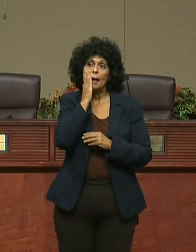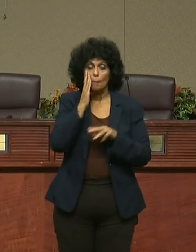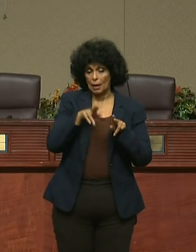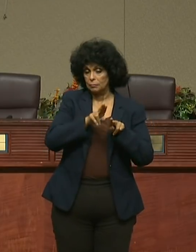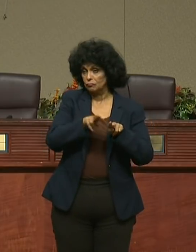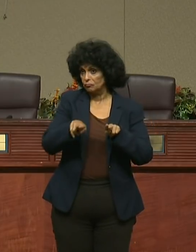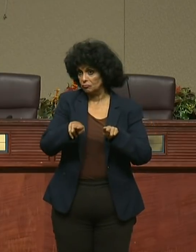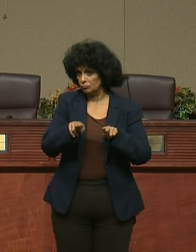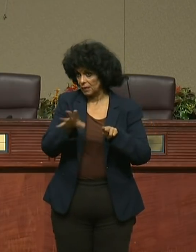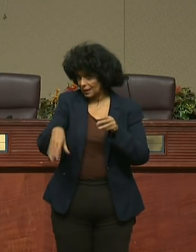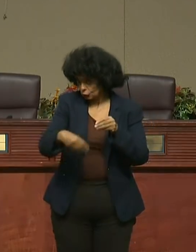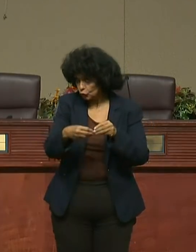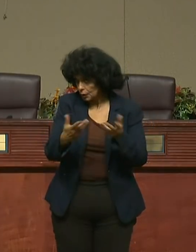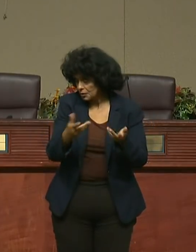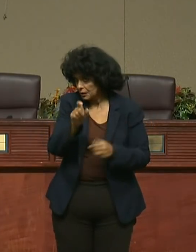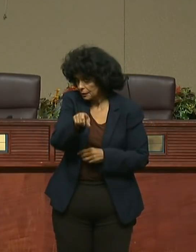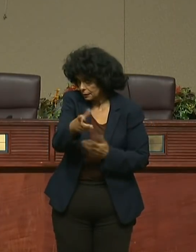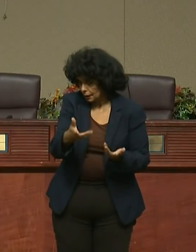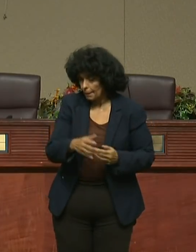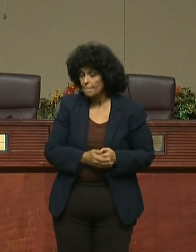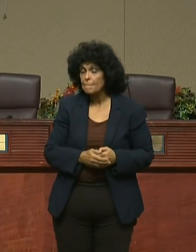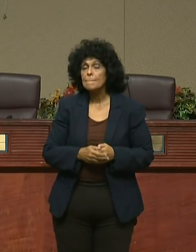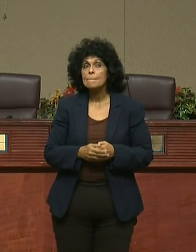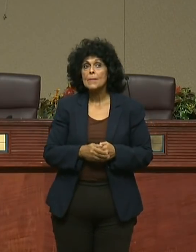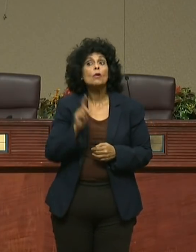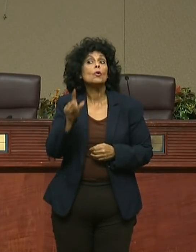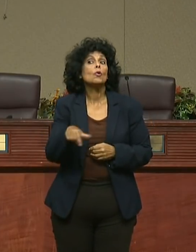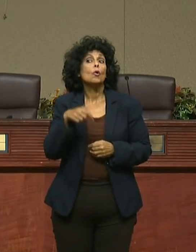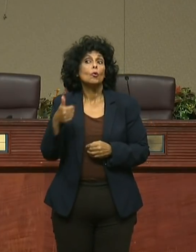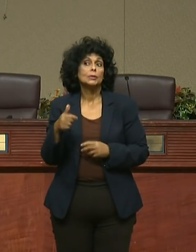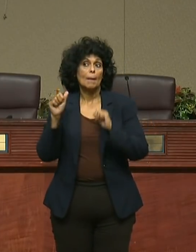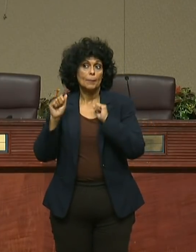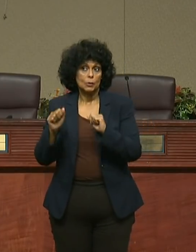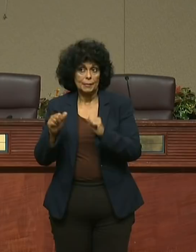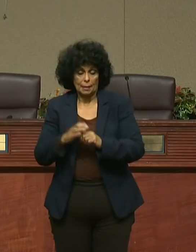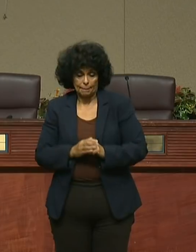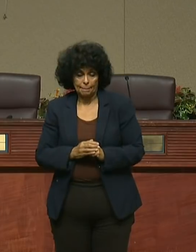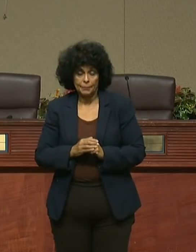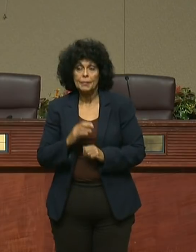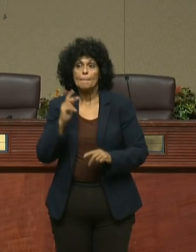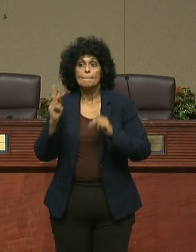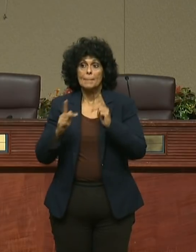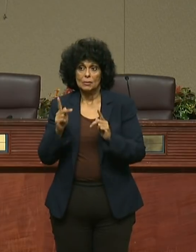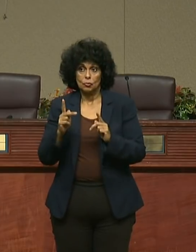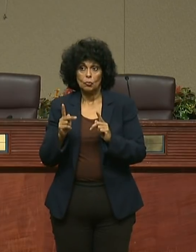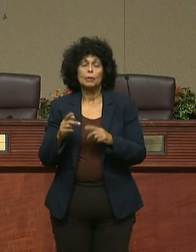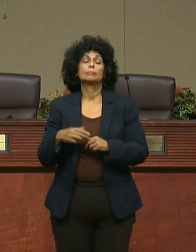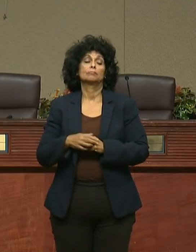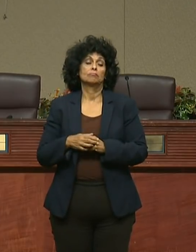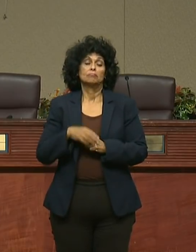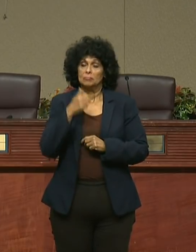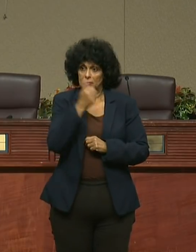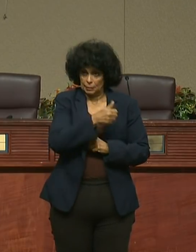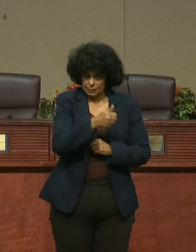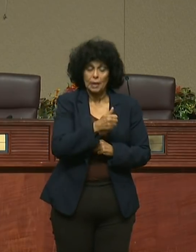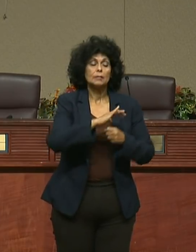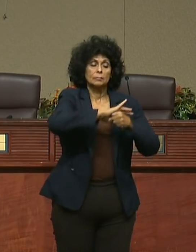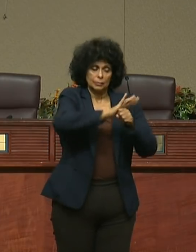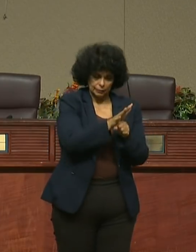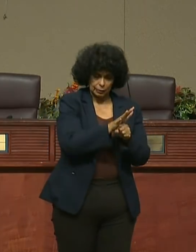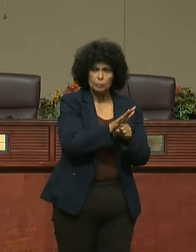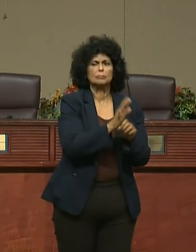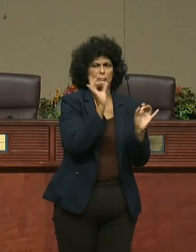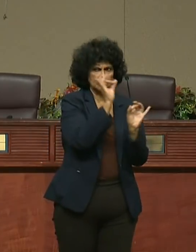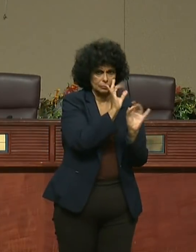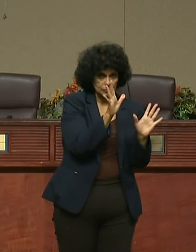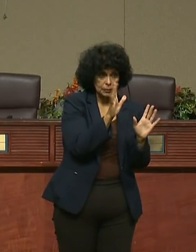paso que podemos tomar es sacar las personas que ya pasaron la fase más crítica del virus y ponerlos a